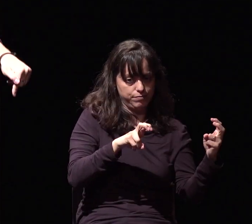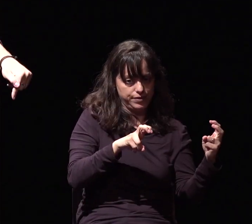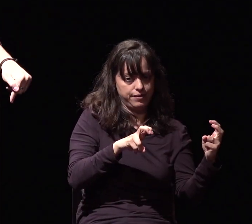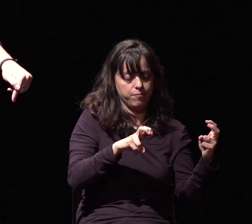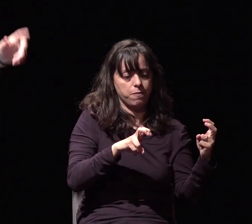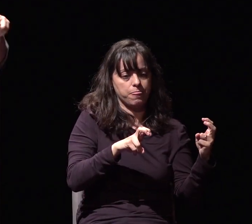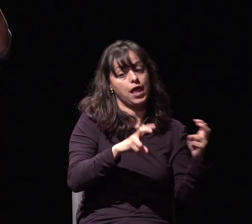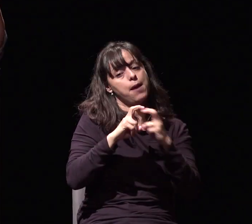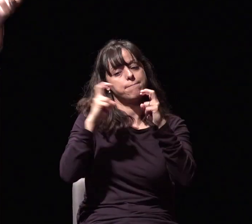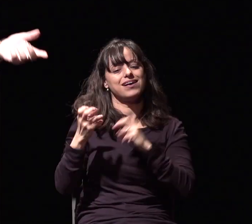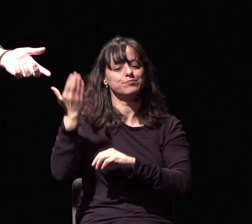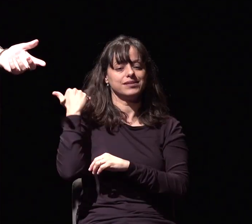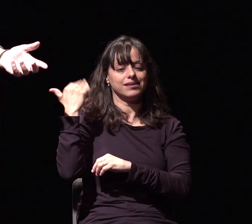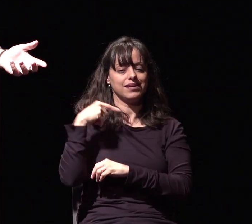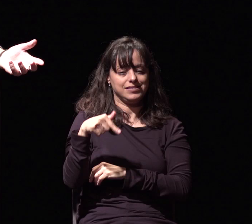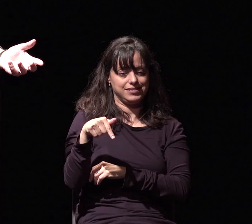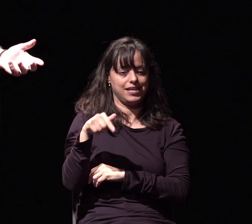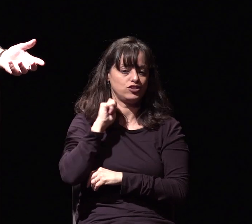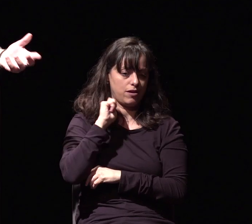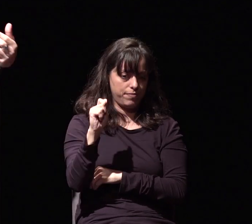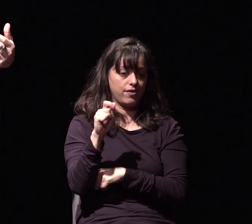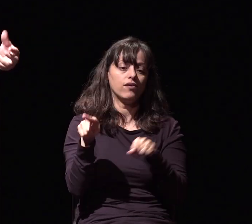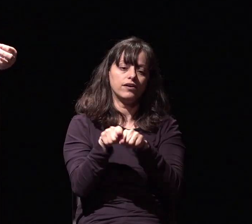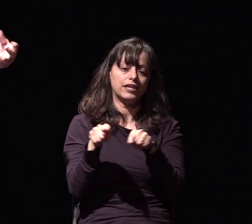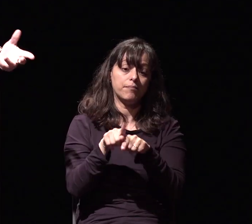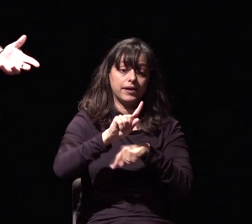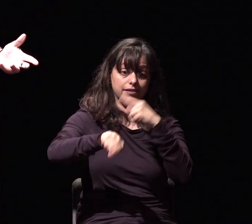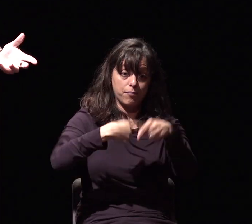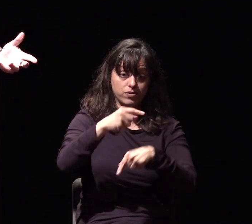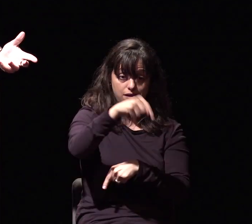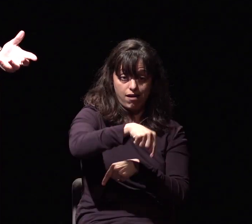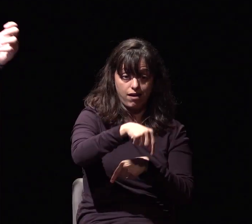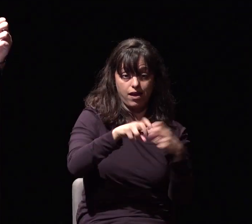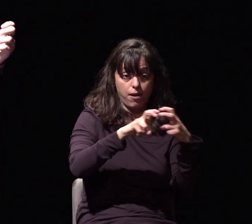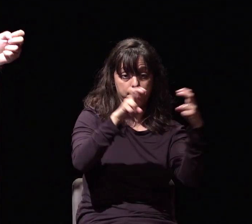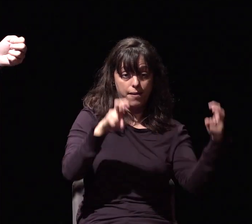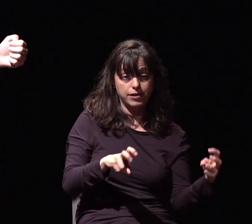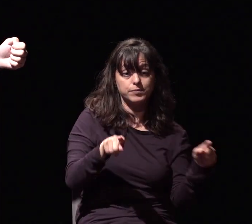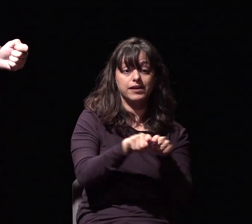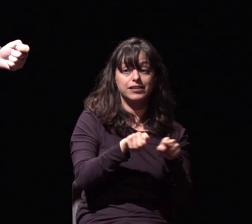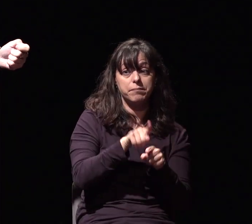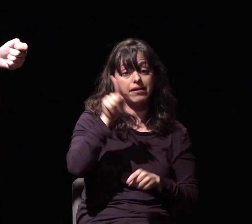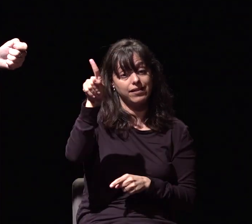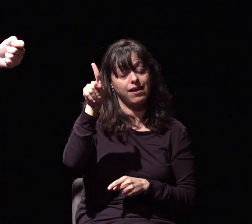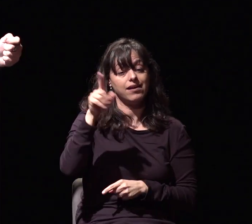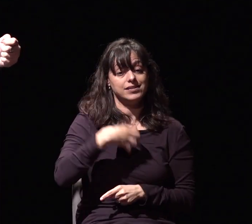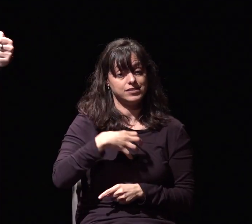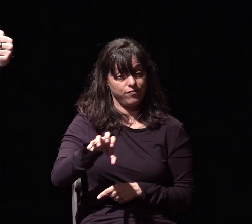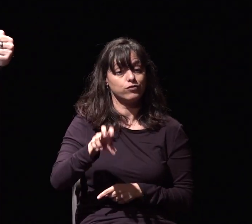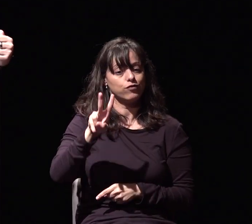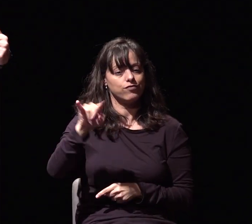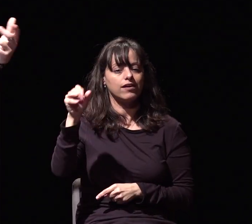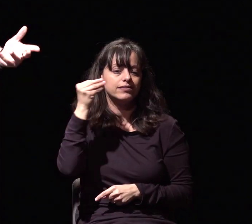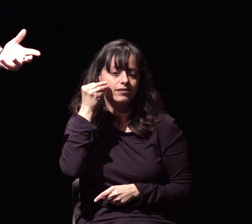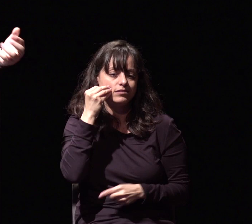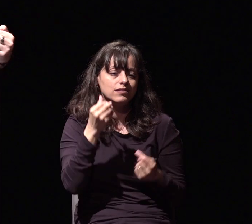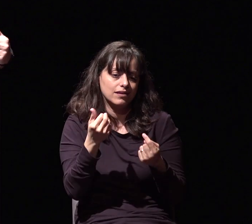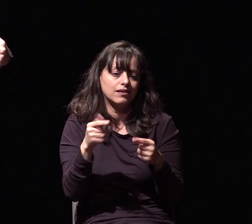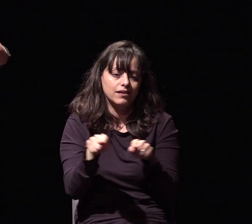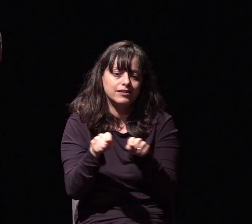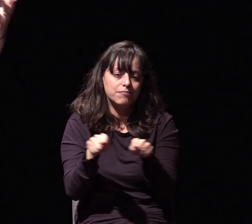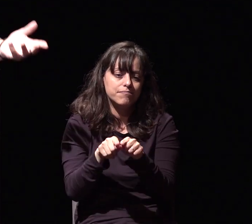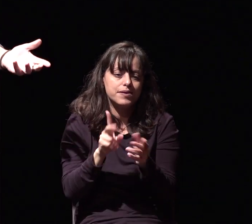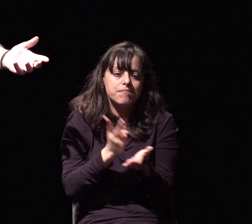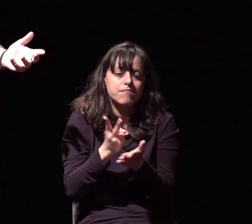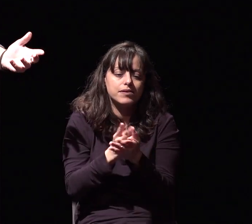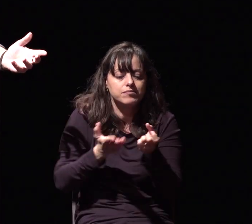depois nesse MASP, e que, de uma certa maneira, vai ser experimentado e testado em Salvador num grau bastante maior, bastante